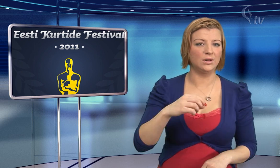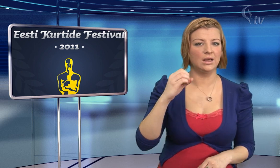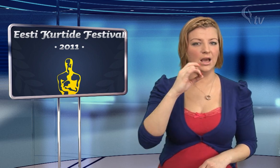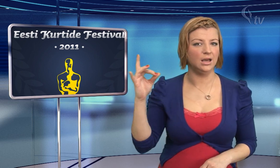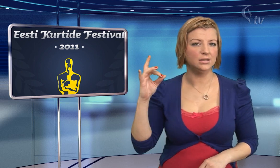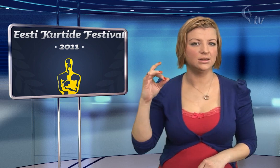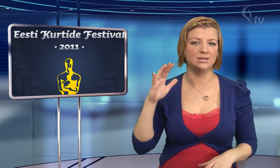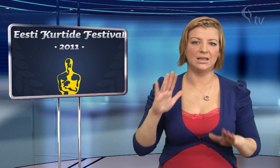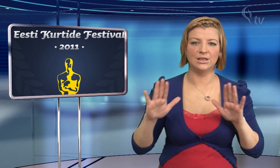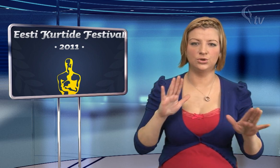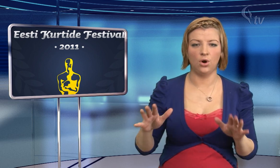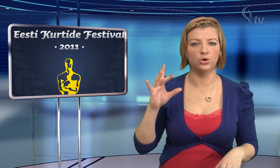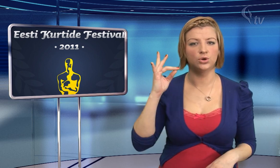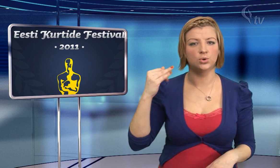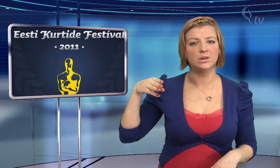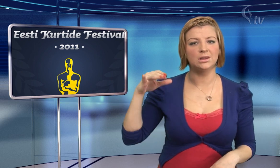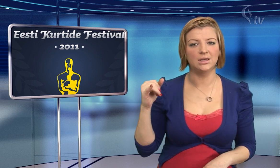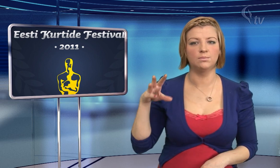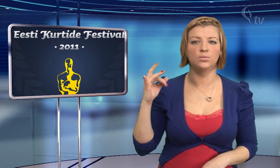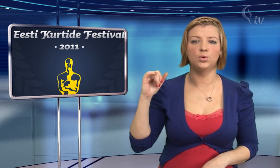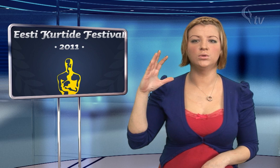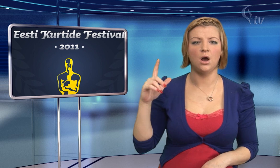Eesti rahvusringhäälingu režissöör Ruti Murusalu.